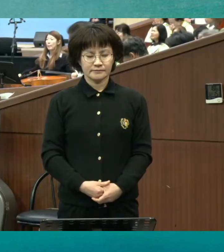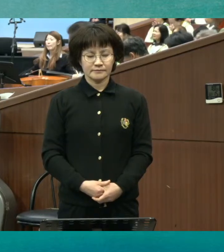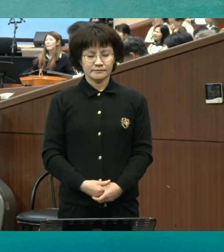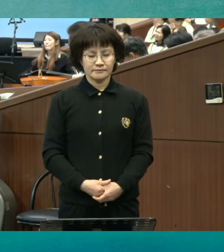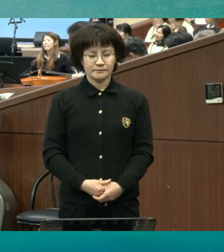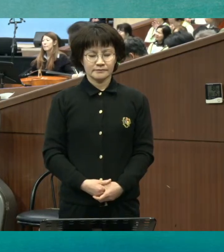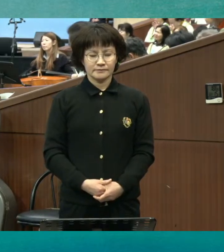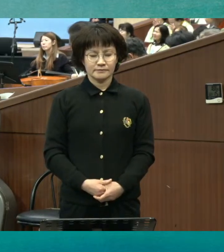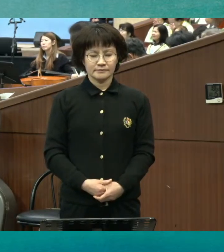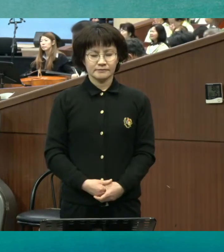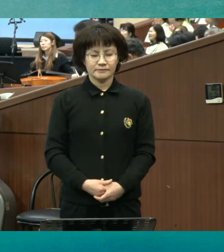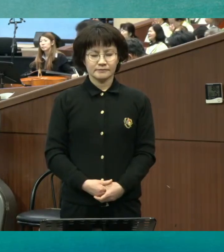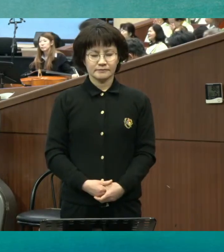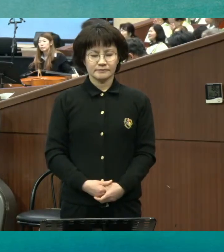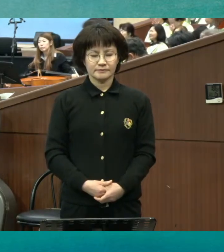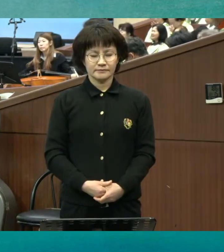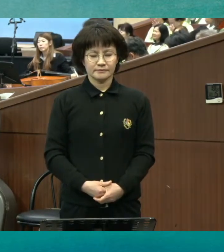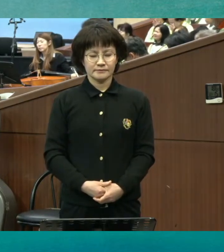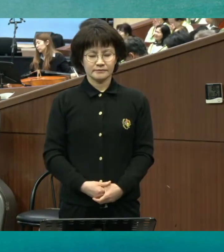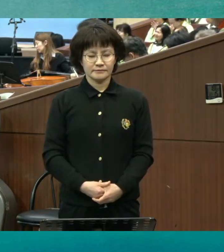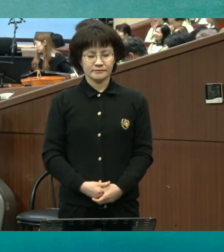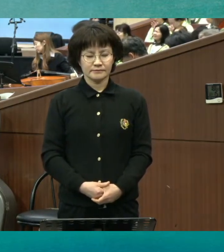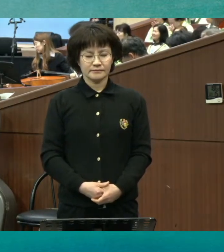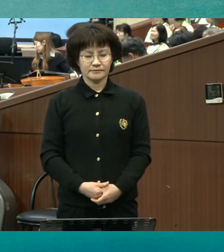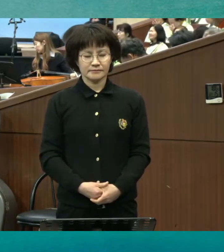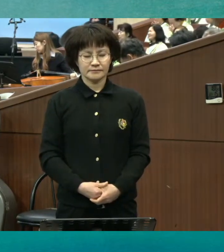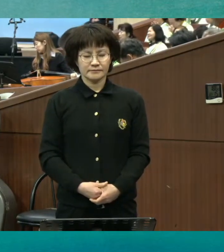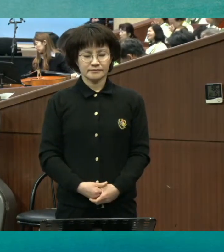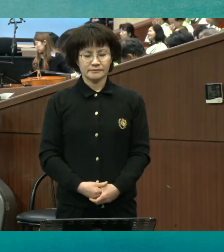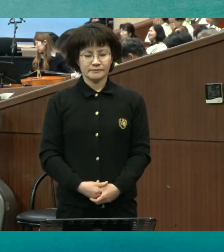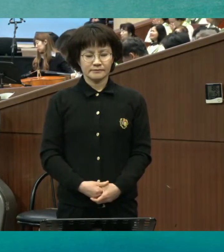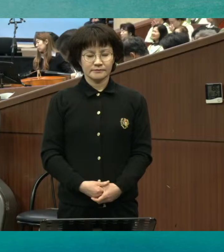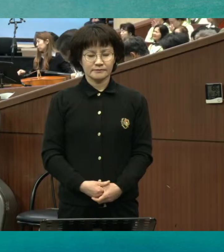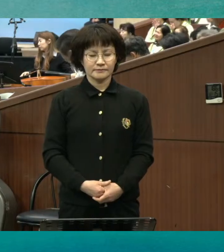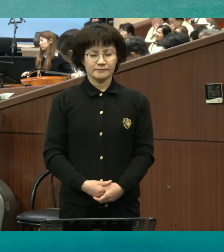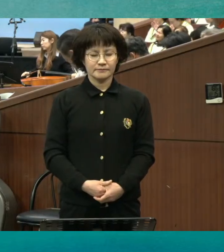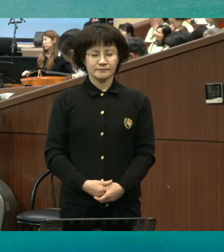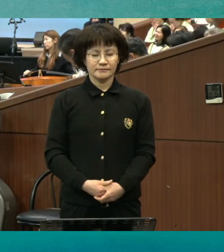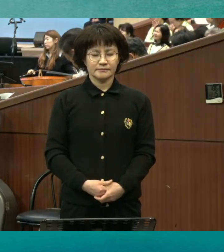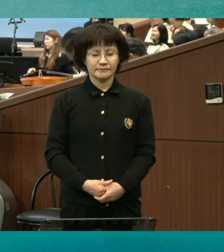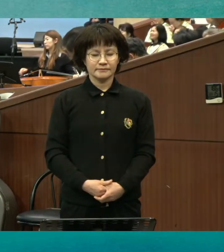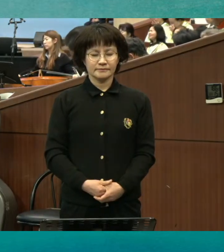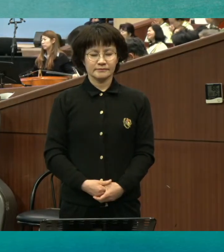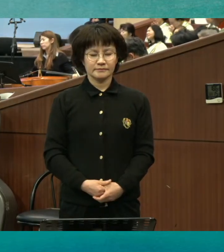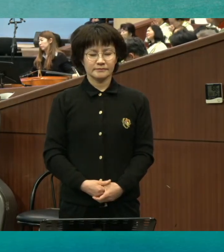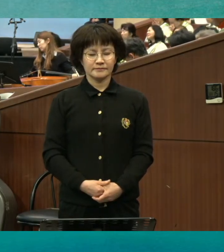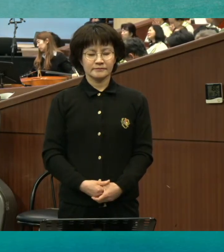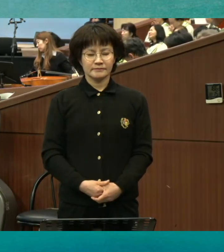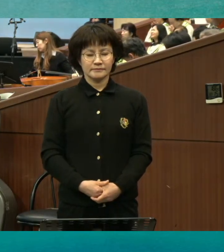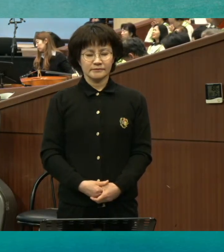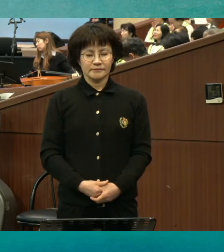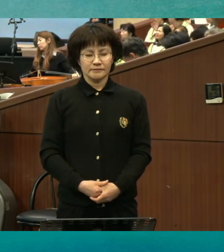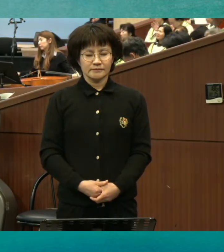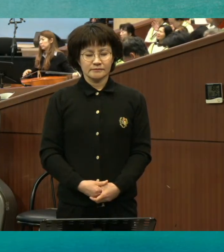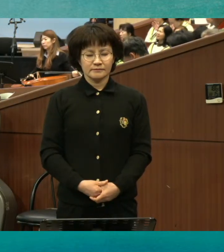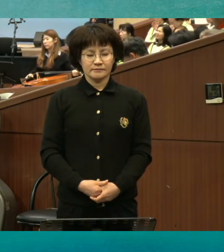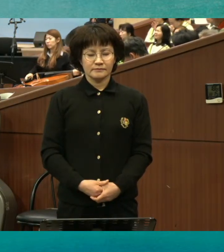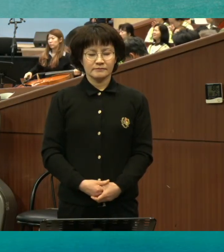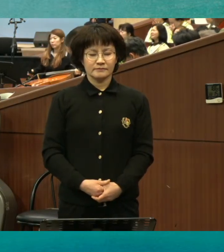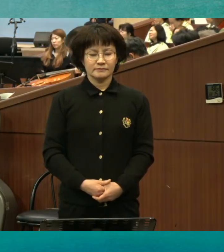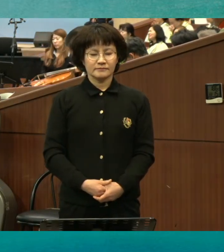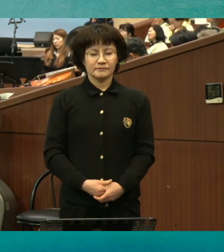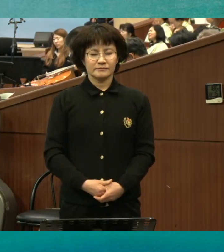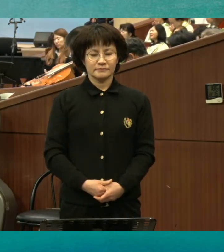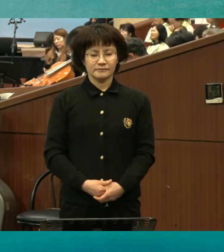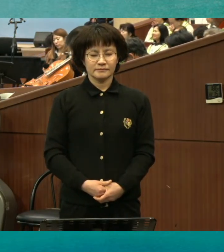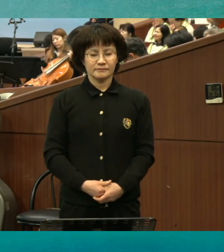있을 것으로 주여 역사하여 주시옵소서. 말씀을 증거하시는 성령 역사님 주여